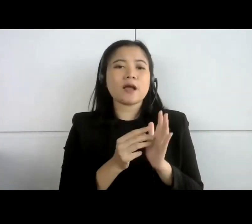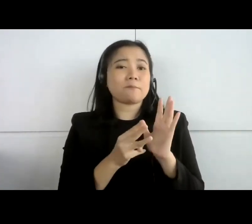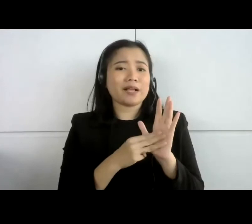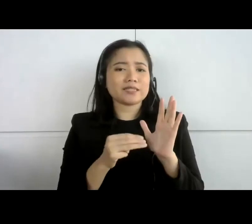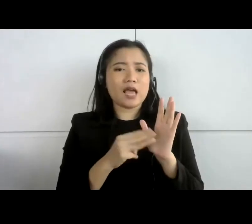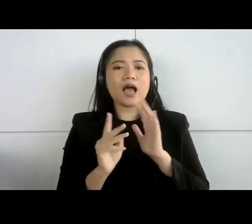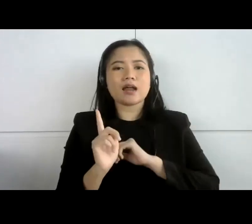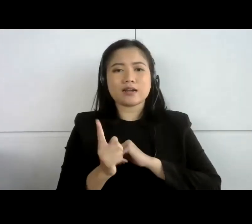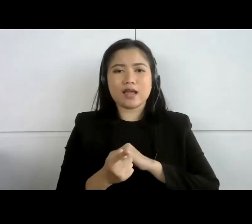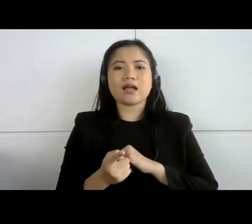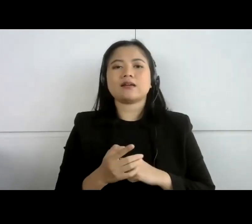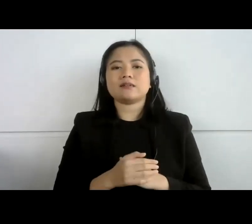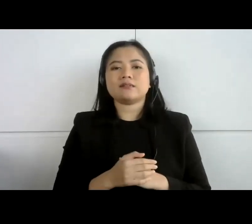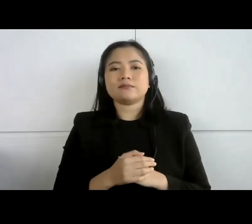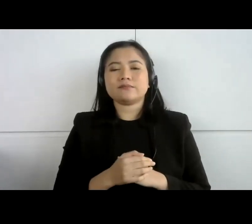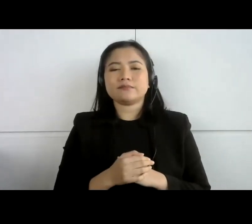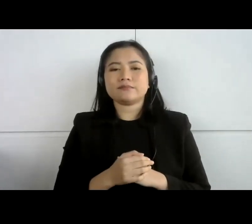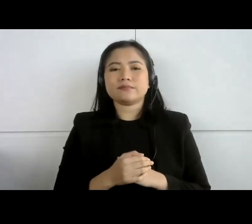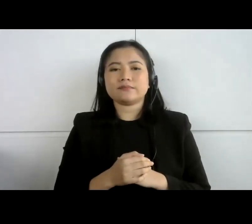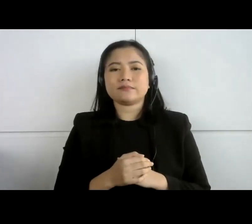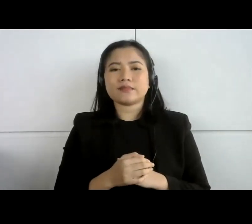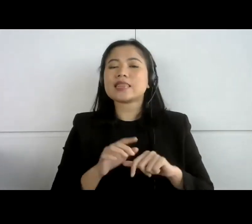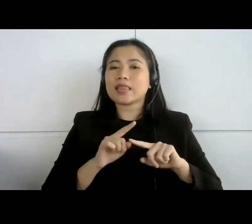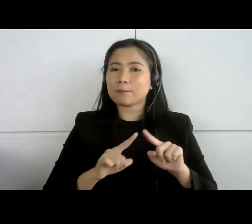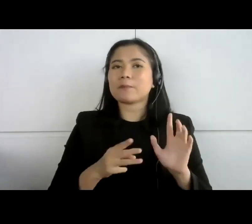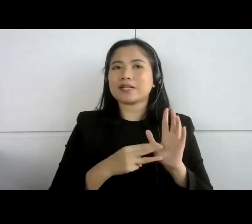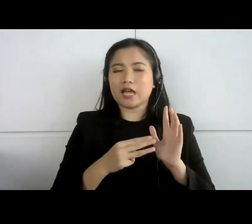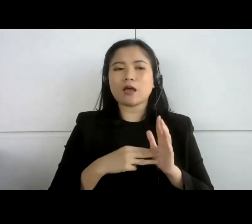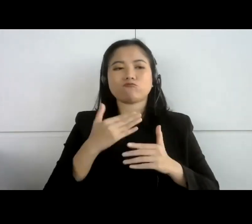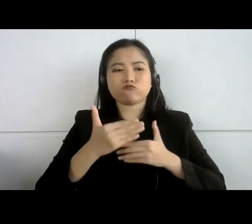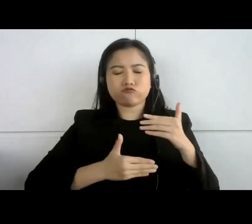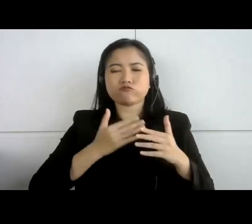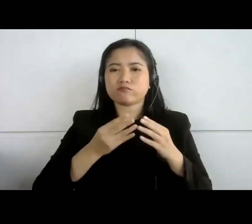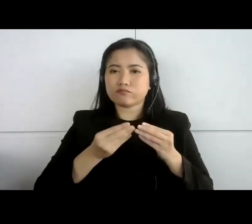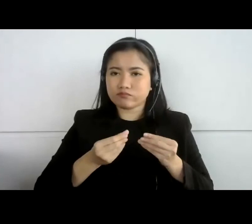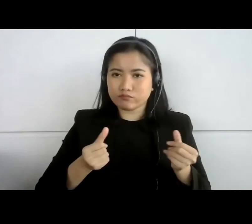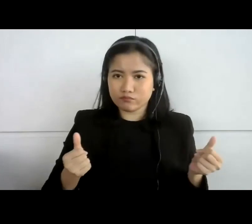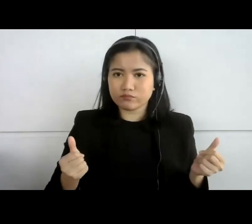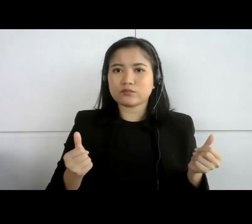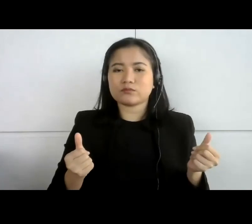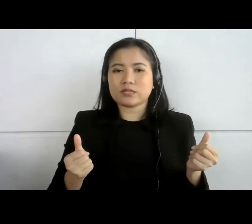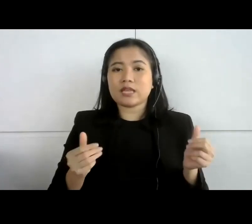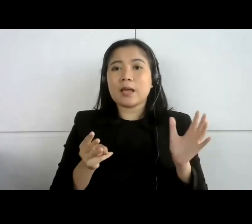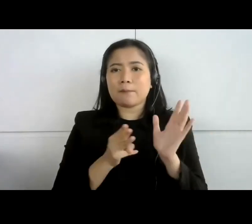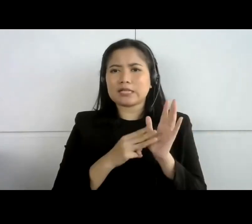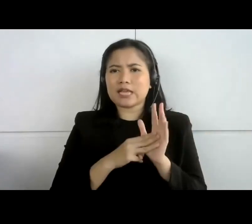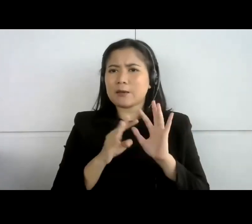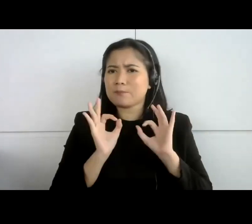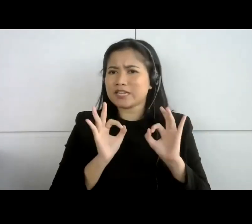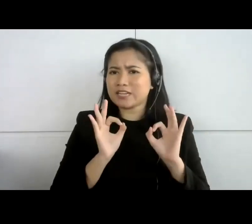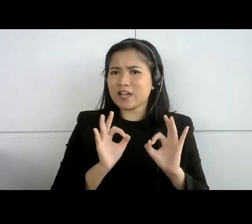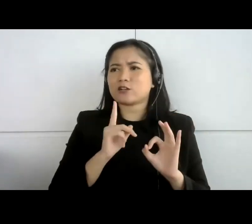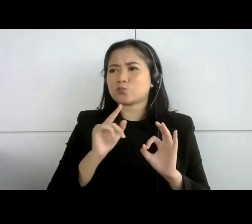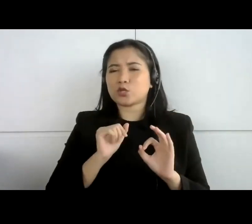ada, kemudian secara perlahan-lahan kita menyelesaikannya. Memang menyelesaikan persoalan pendidikan tidak bisa